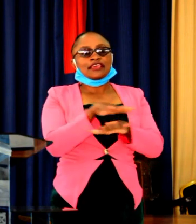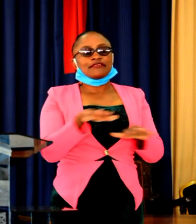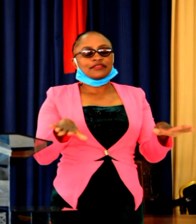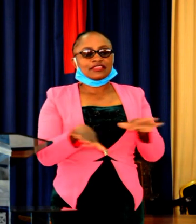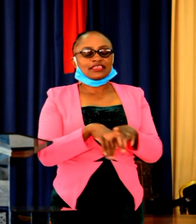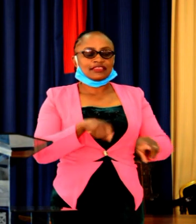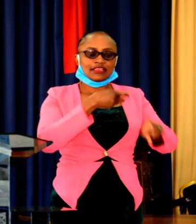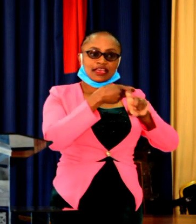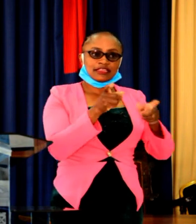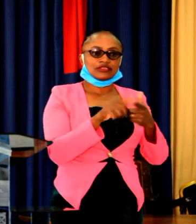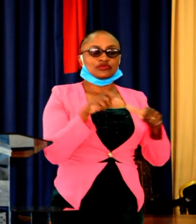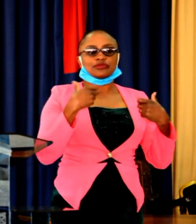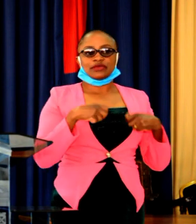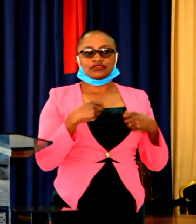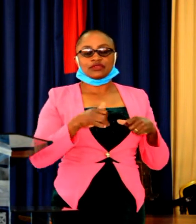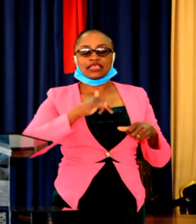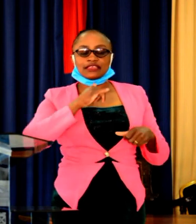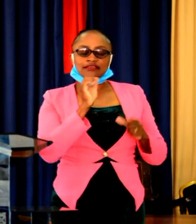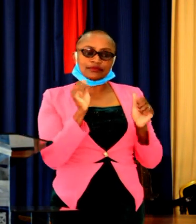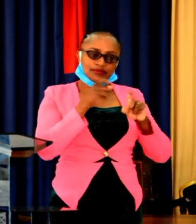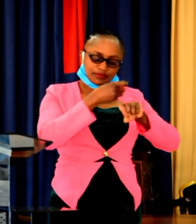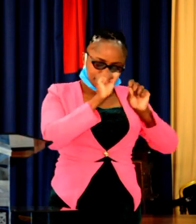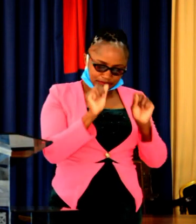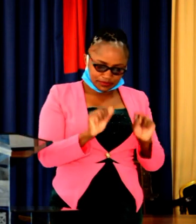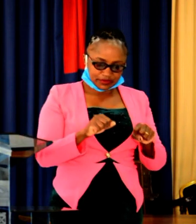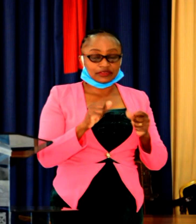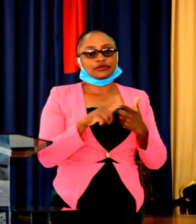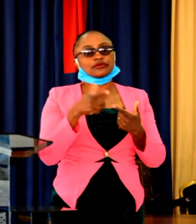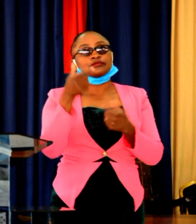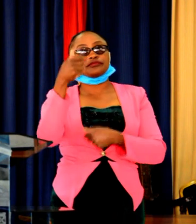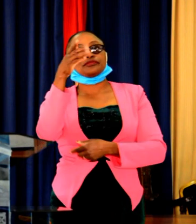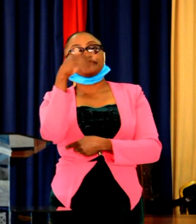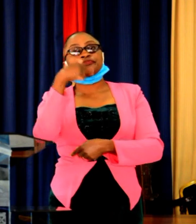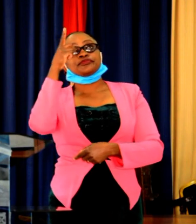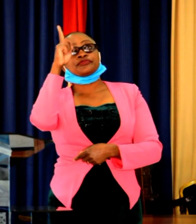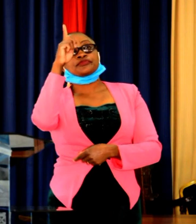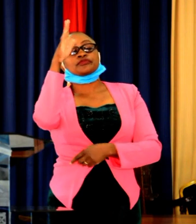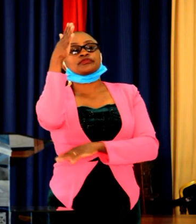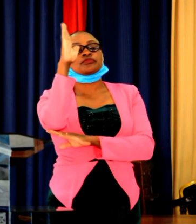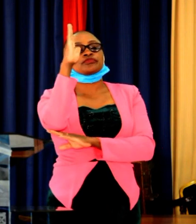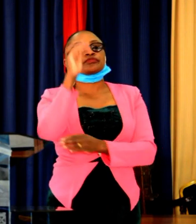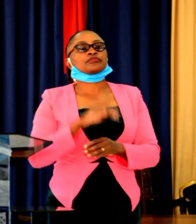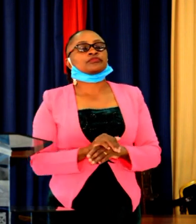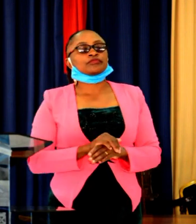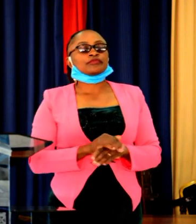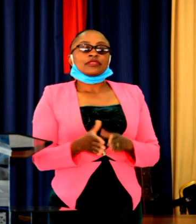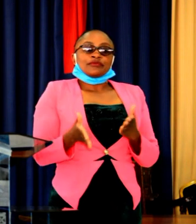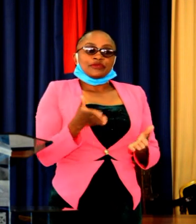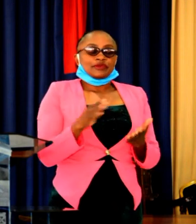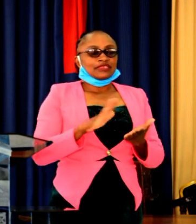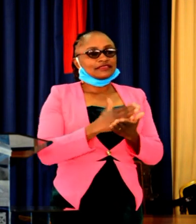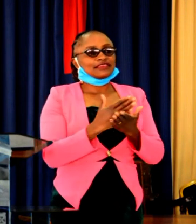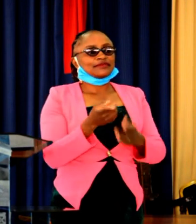Lisilowezekana kwa mwanadamu linawezekana kwangu." Na ni vizuri kutarajia Mungu. Hata wakati ambapo labda mambo hayaendi